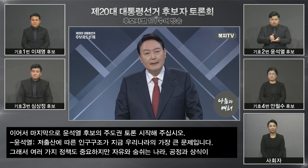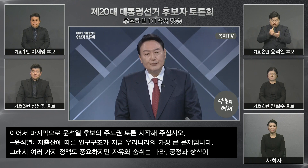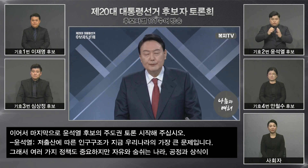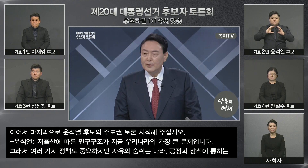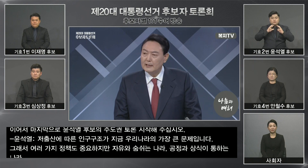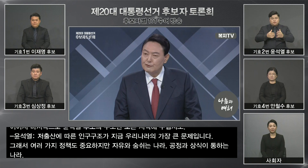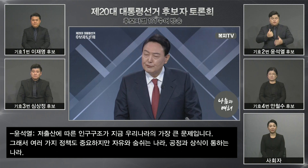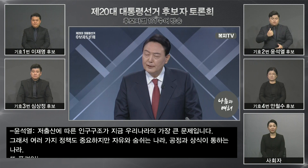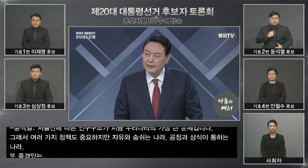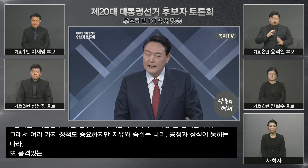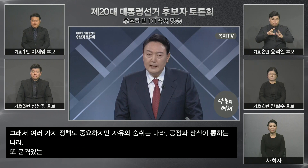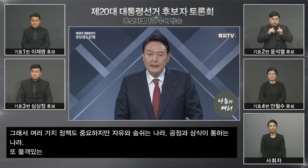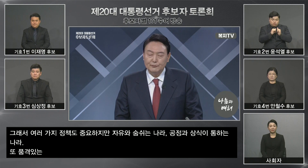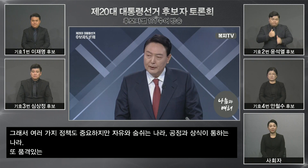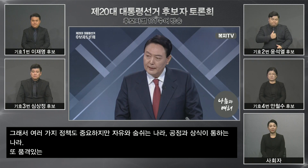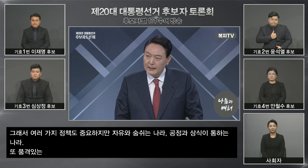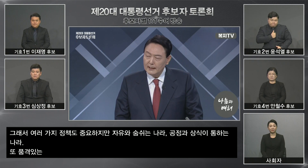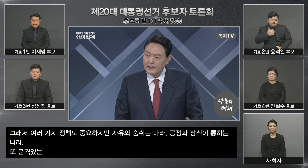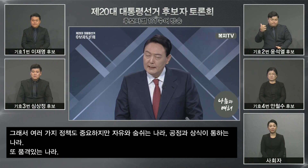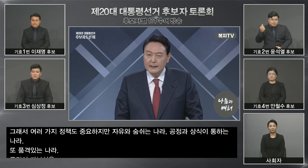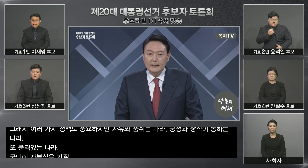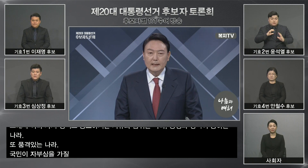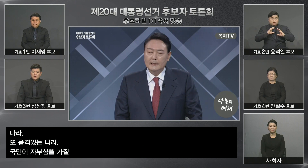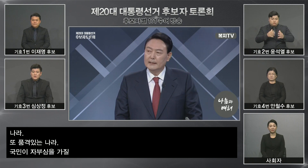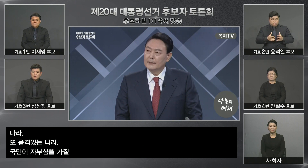국민이 자부심을 가질 수 있는 나라가 되어야